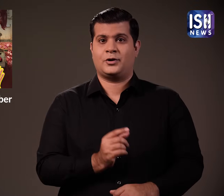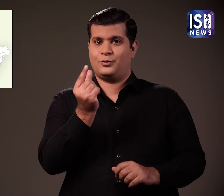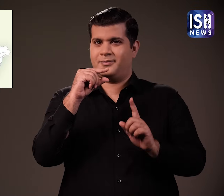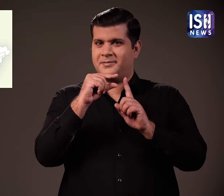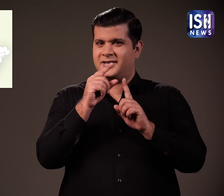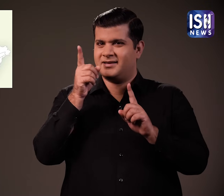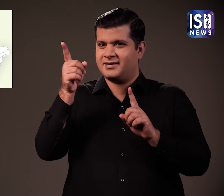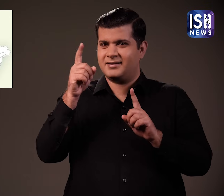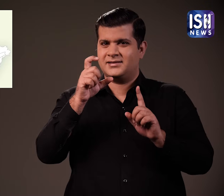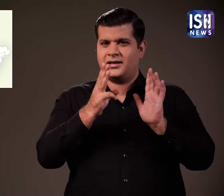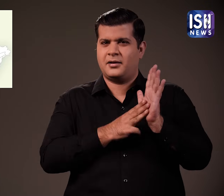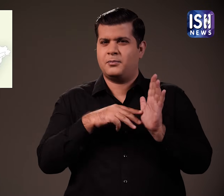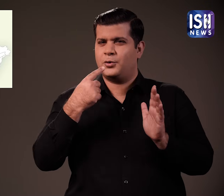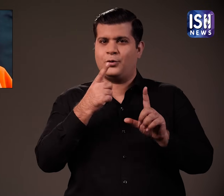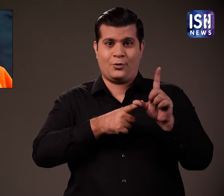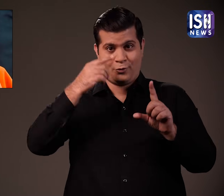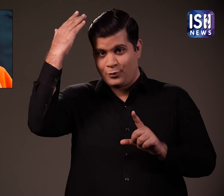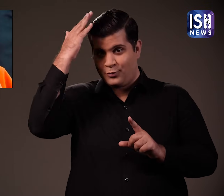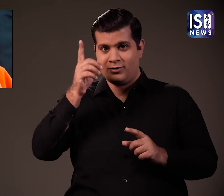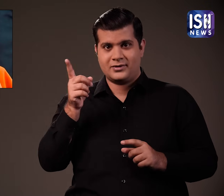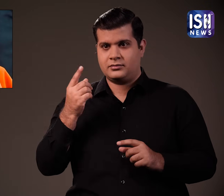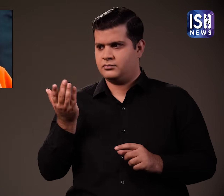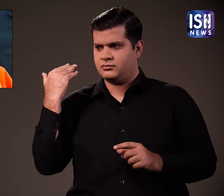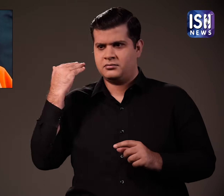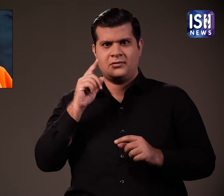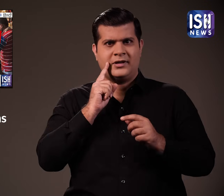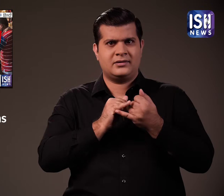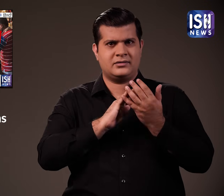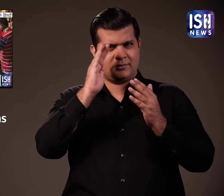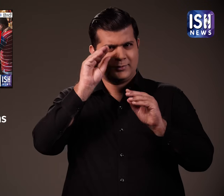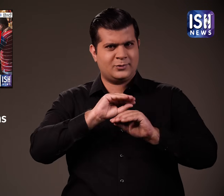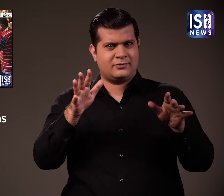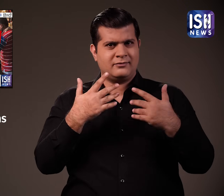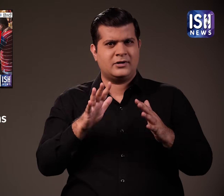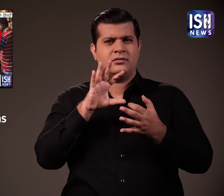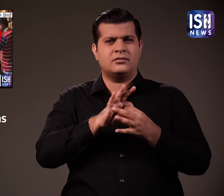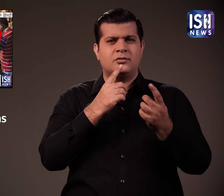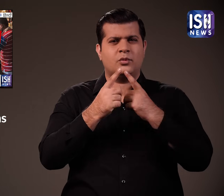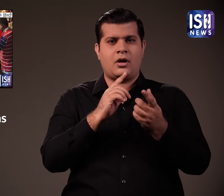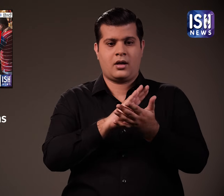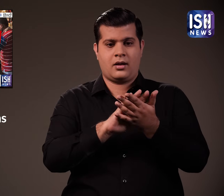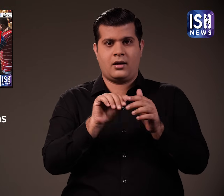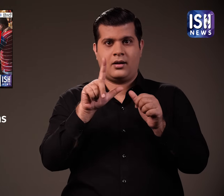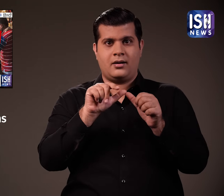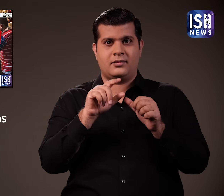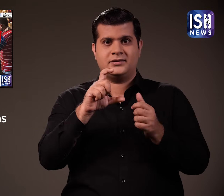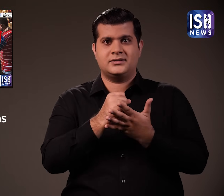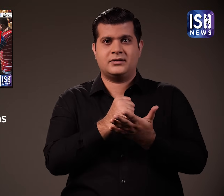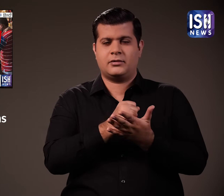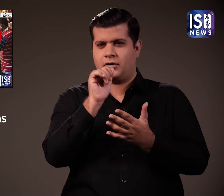उत्तर प्रदेश के मुख्यमंत्री योगी अधित्यनाथ ने हाल ही में हलाल सर्टिफिकेशन वाले उत्पादों की बिक्री पर रोक लगा दी थी हमने